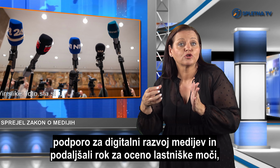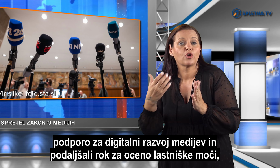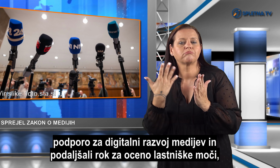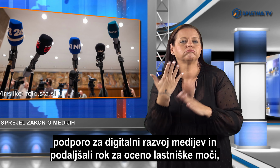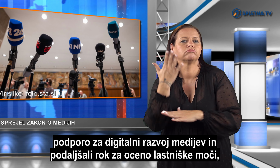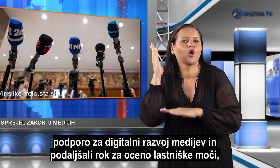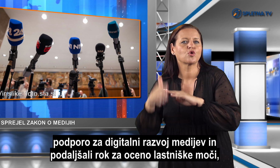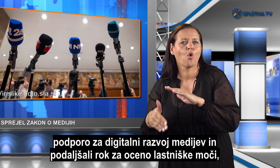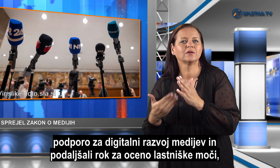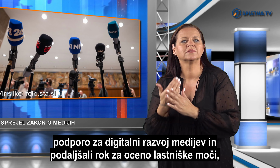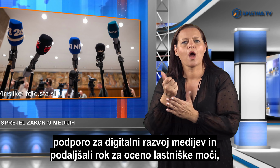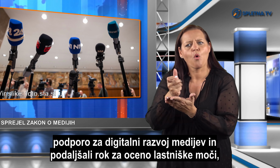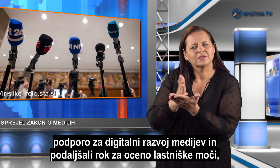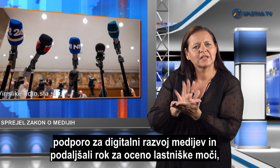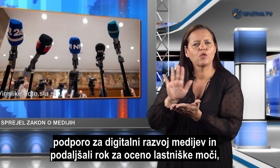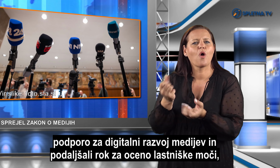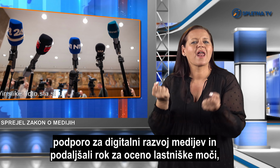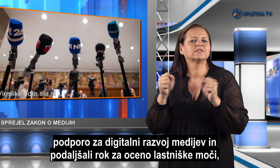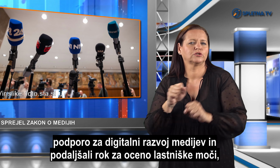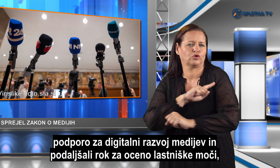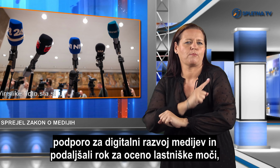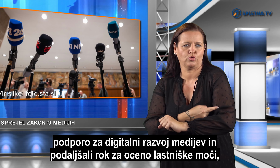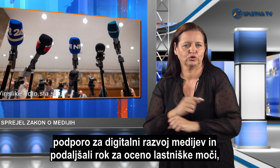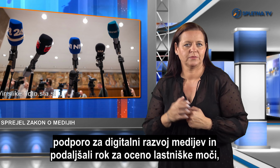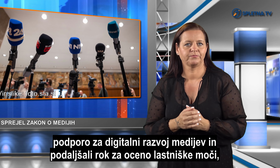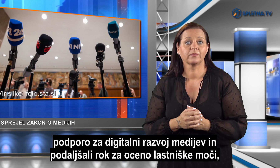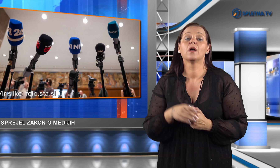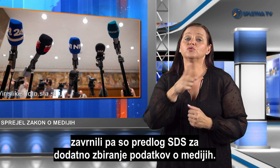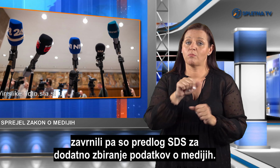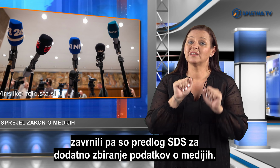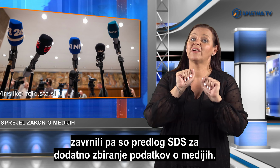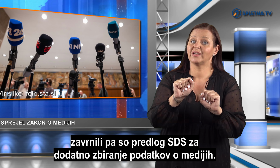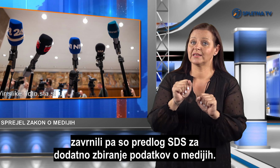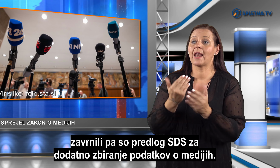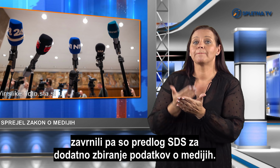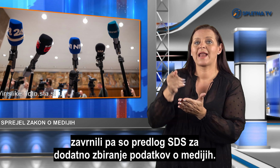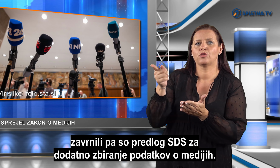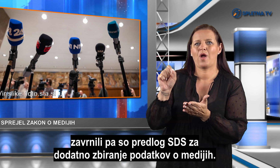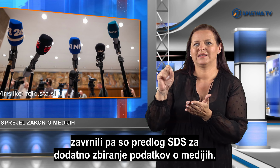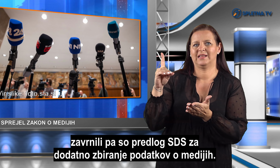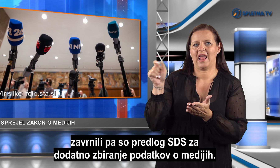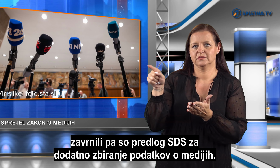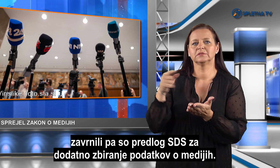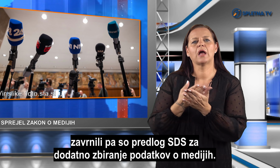lastniške moči, zavrnili pa so predlog SDS za dodatno zbiranje podatkov o medijih.